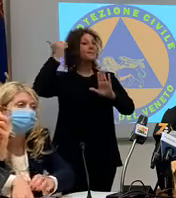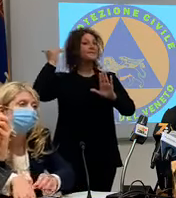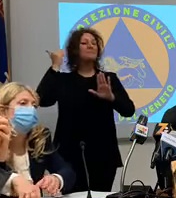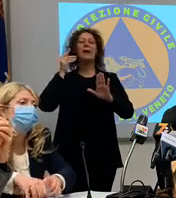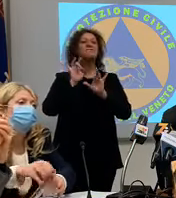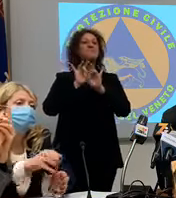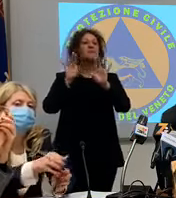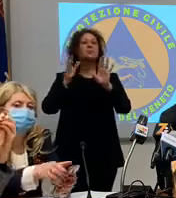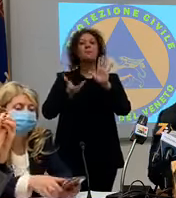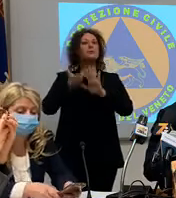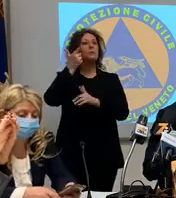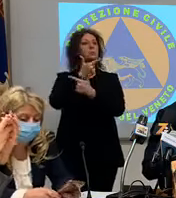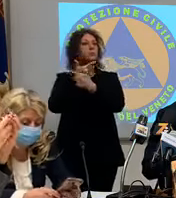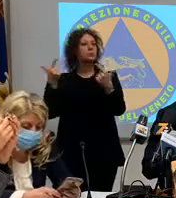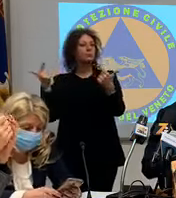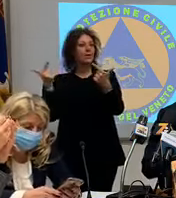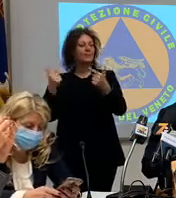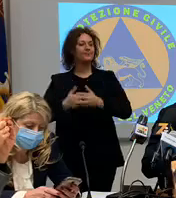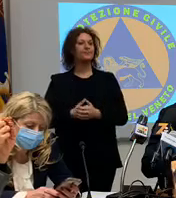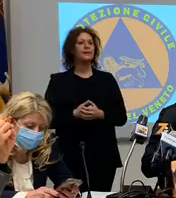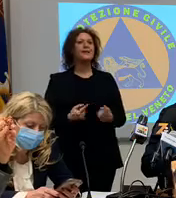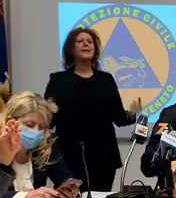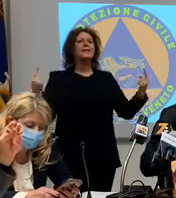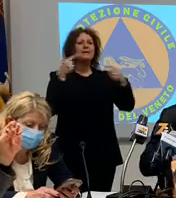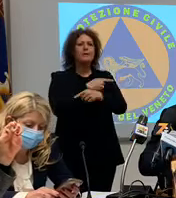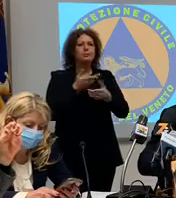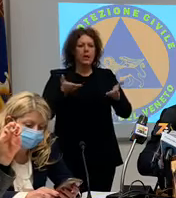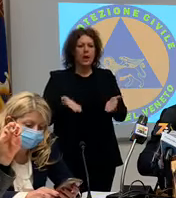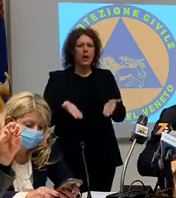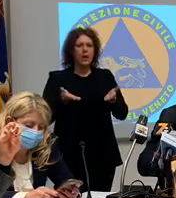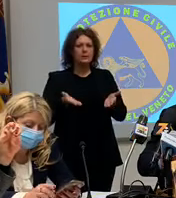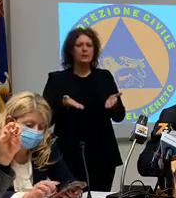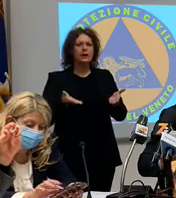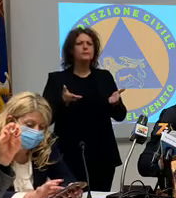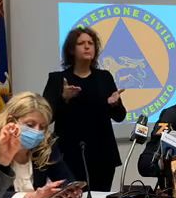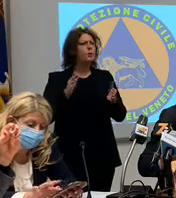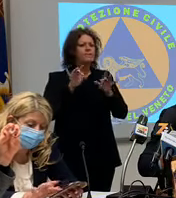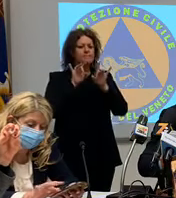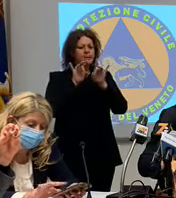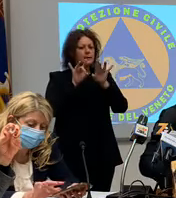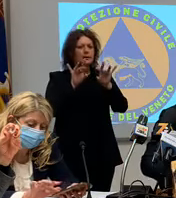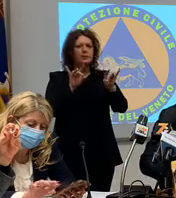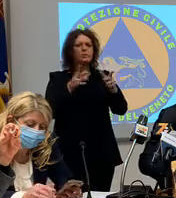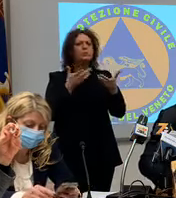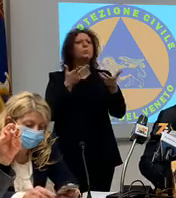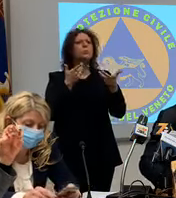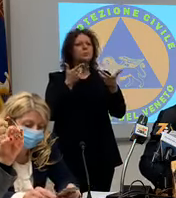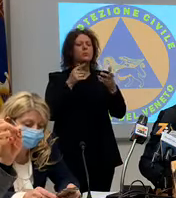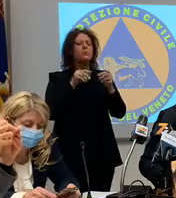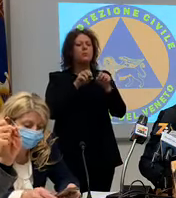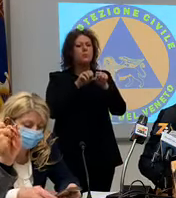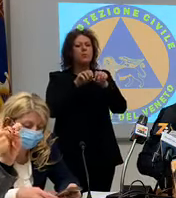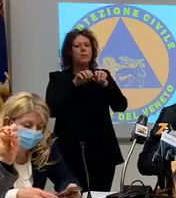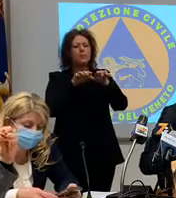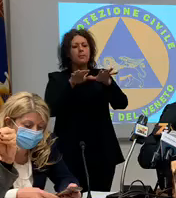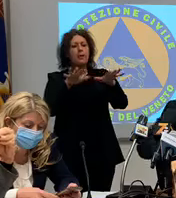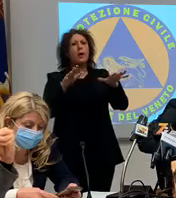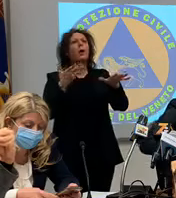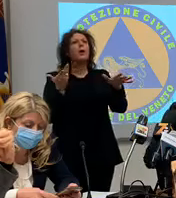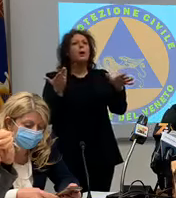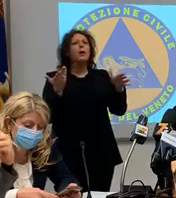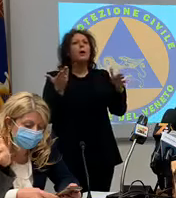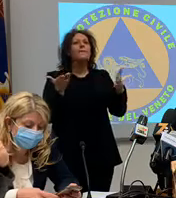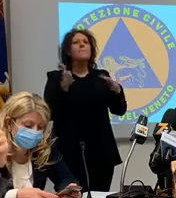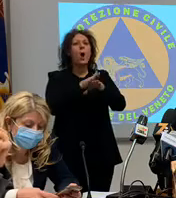fine adesso invece abbiamo a macchia di leopardo virus che è entrato un po' dappertutto abbiamo più mortalità con case di